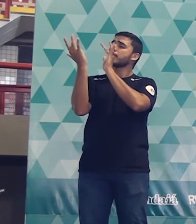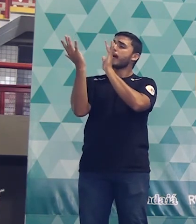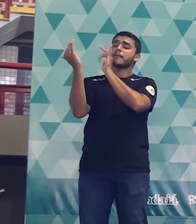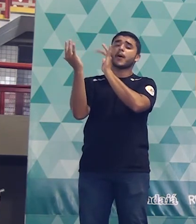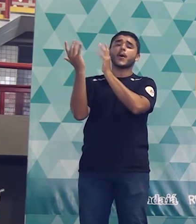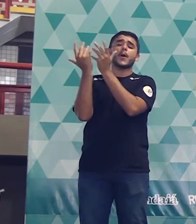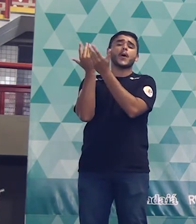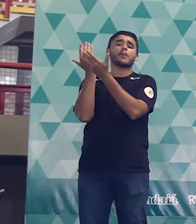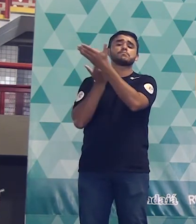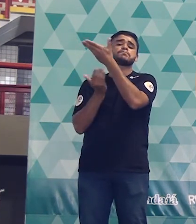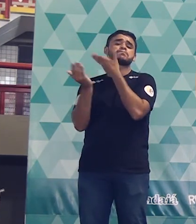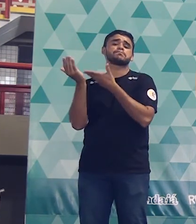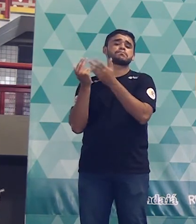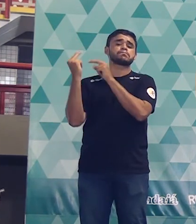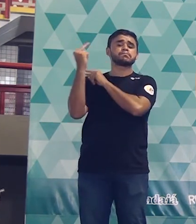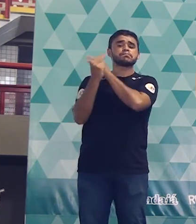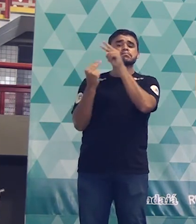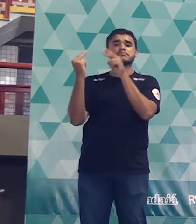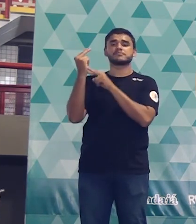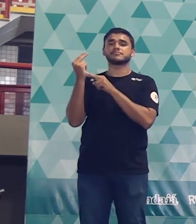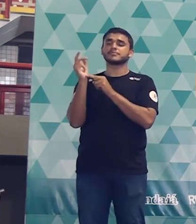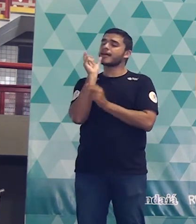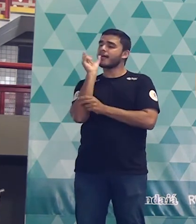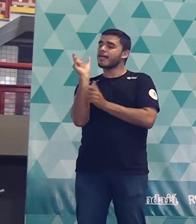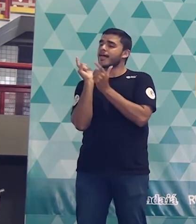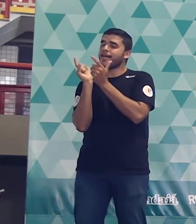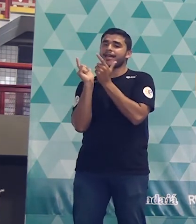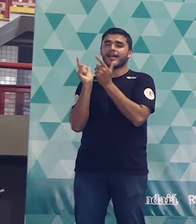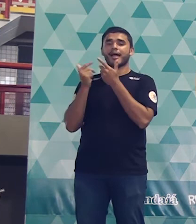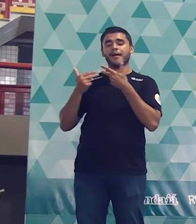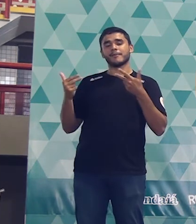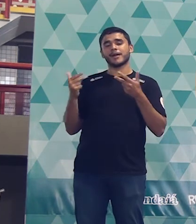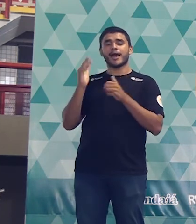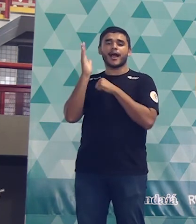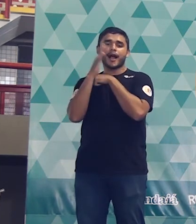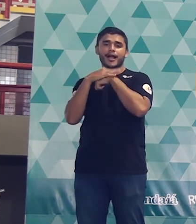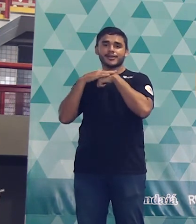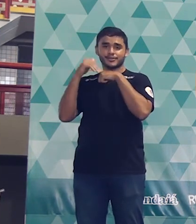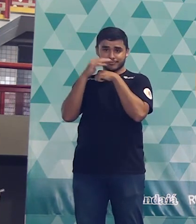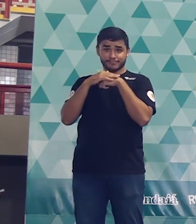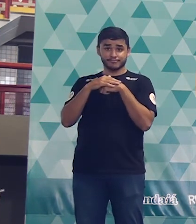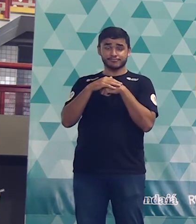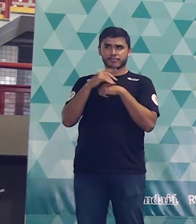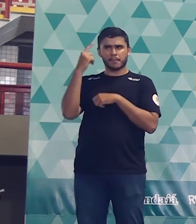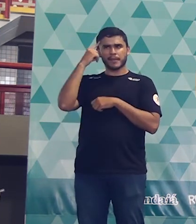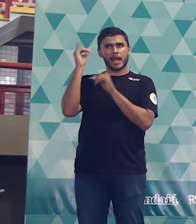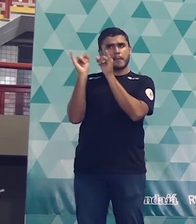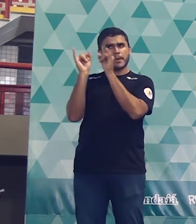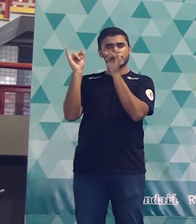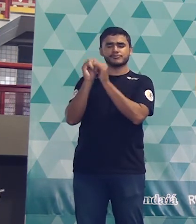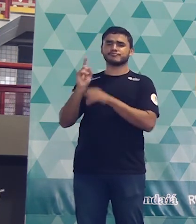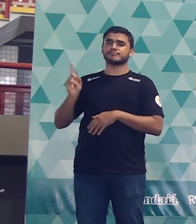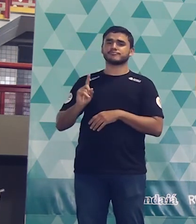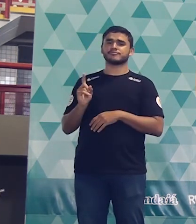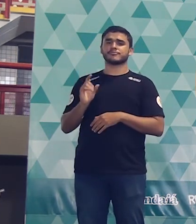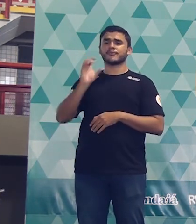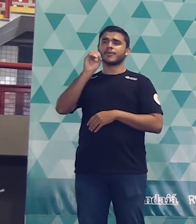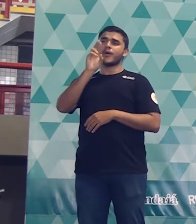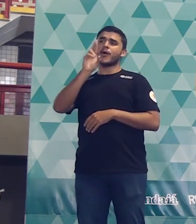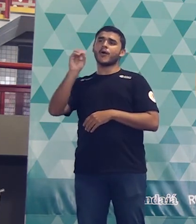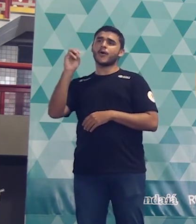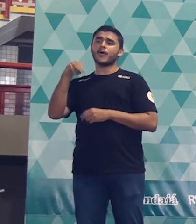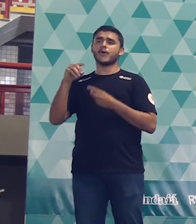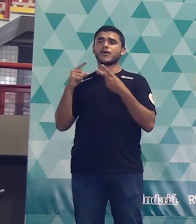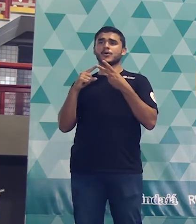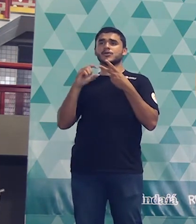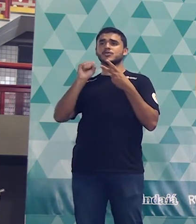não. Na hora nem os apelidos secretos que vocês tinham um para o outro, lembra? Eram ridículos. Ronron,